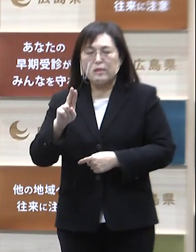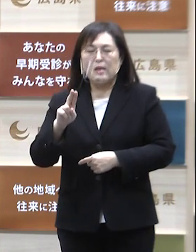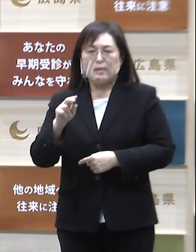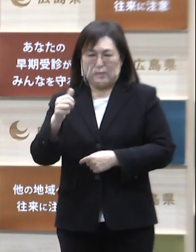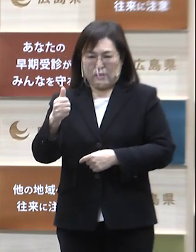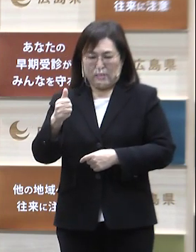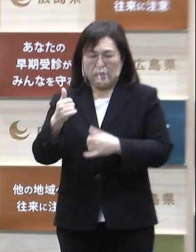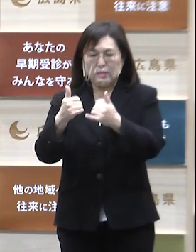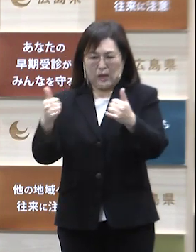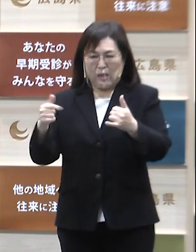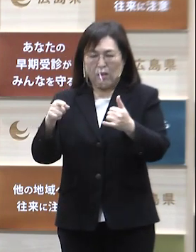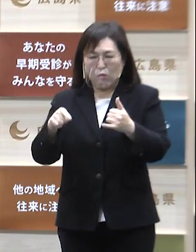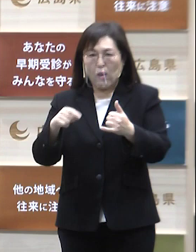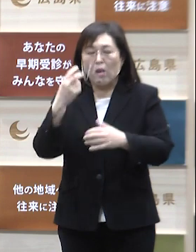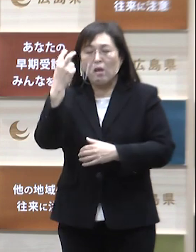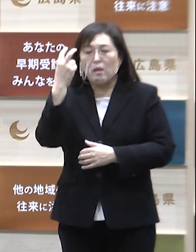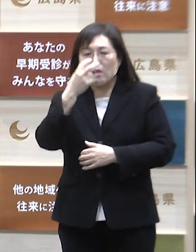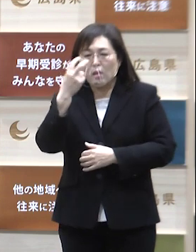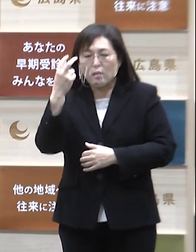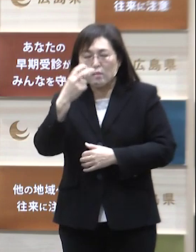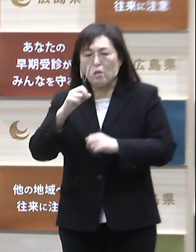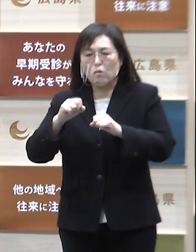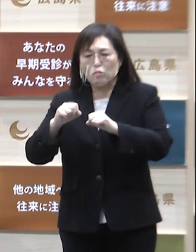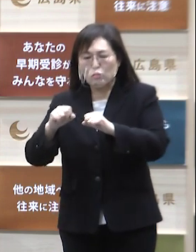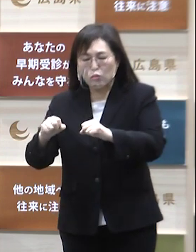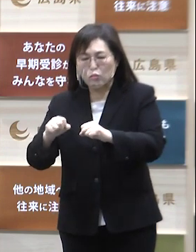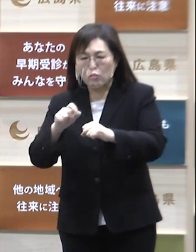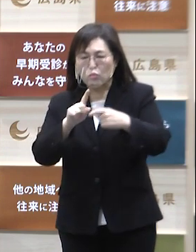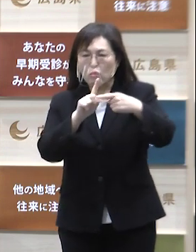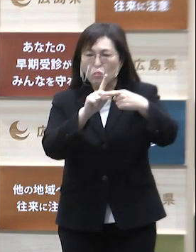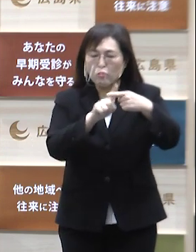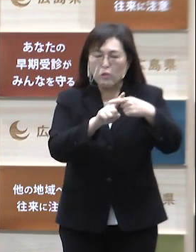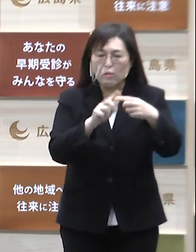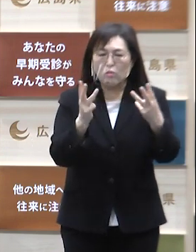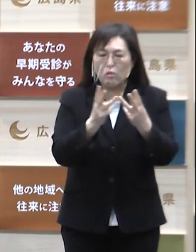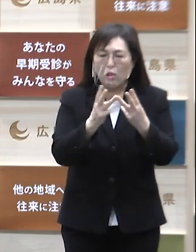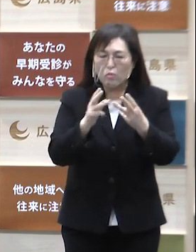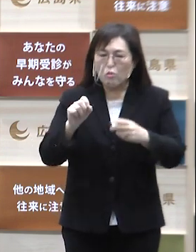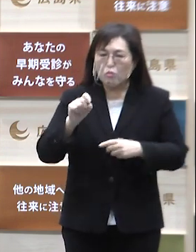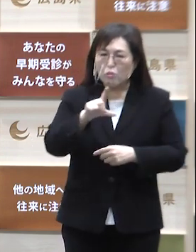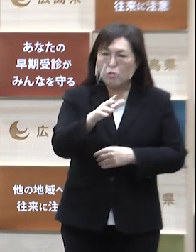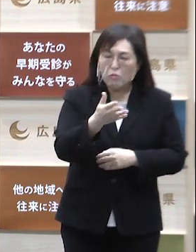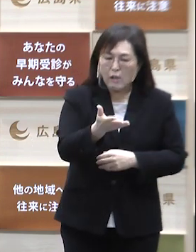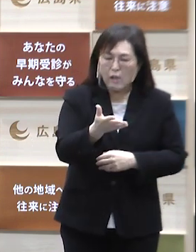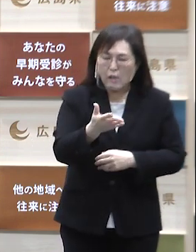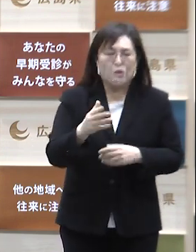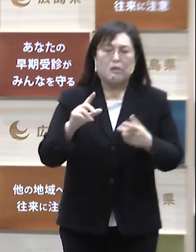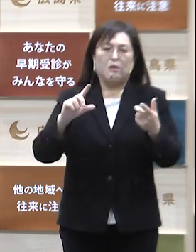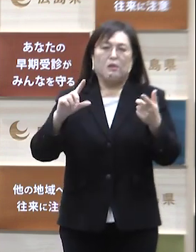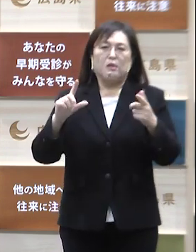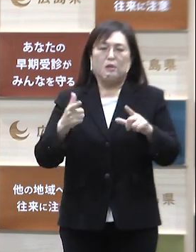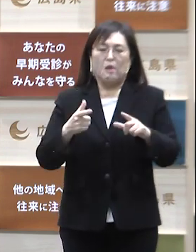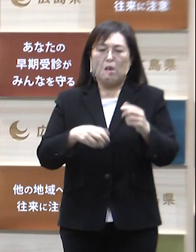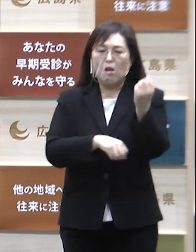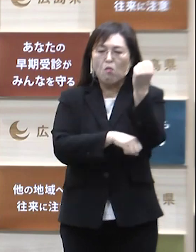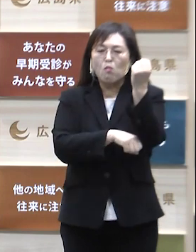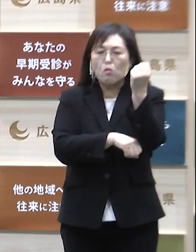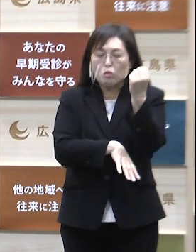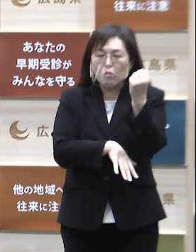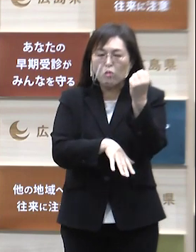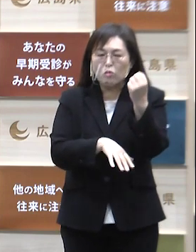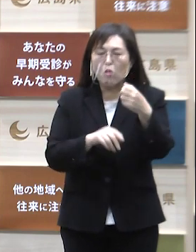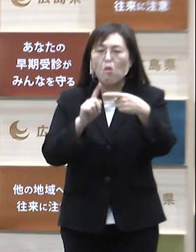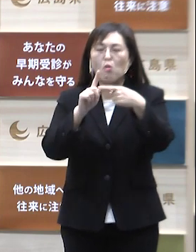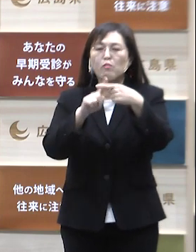検査をすることに増えるわけではないんですね。陽性者という方が既にいて、それが判明するということ